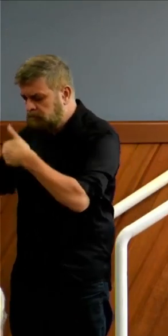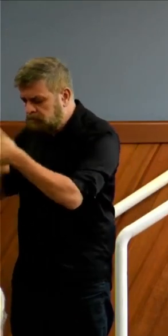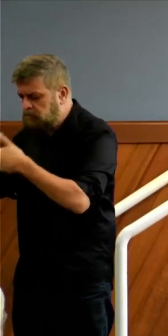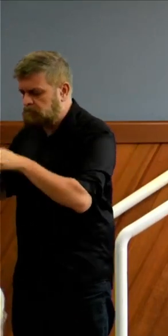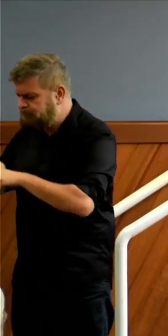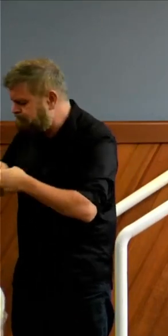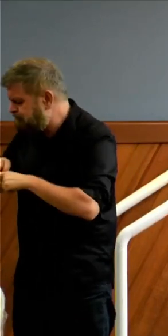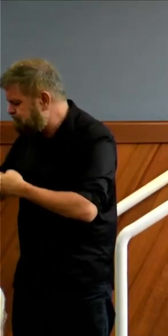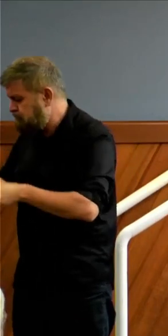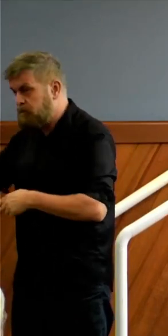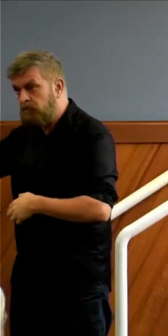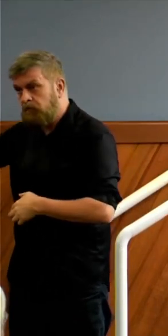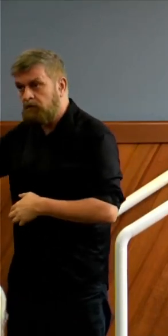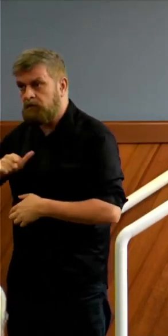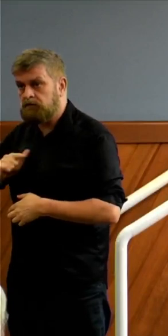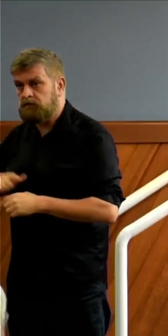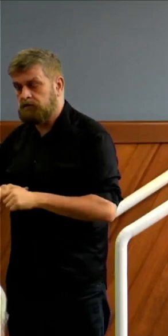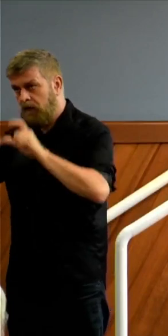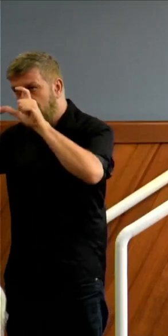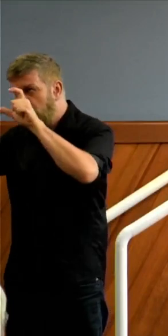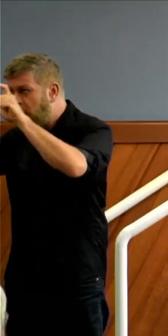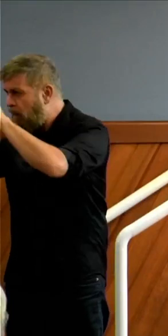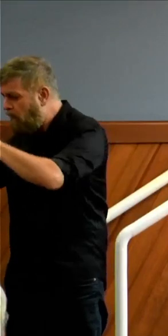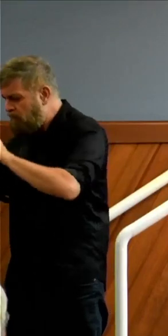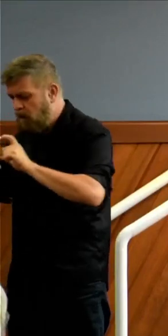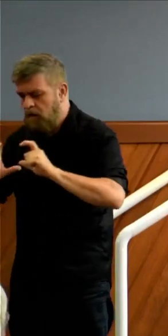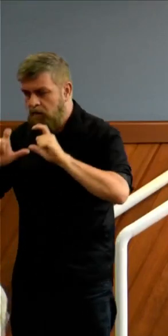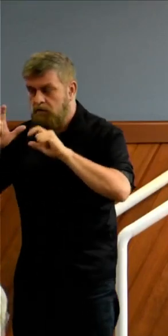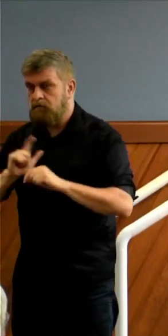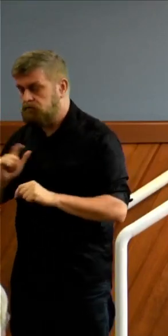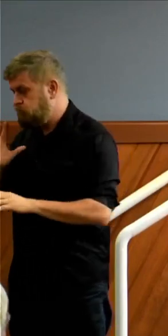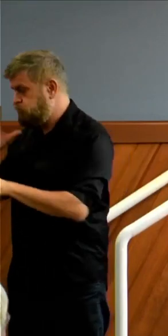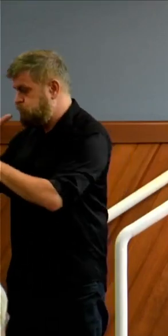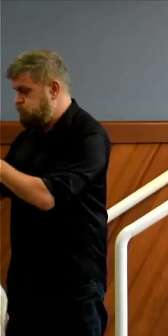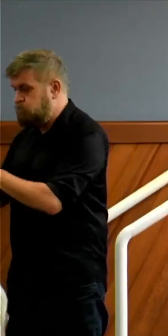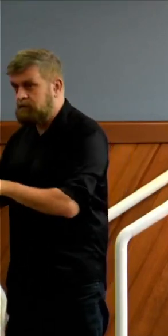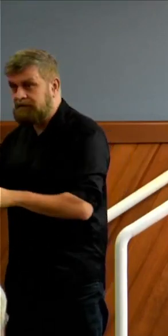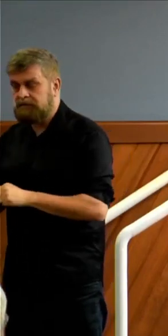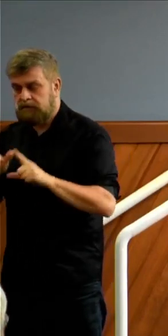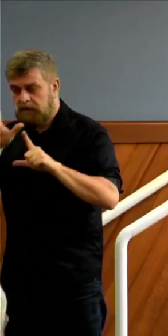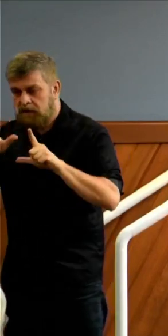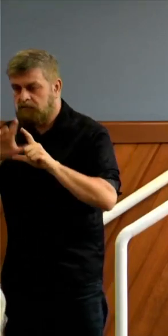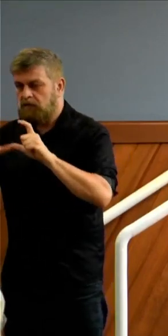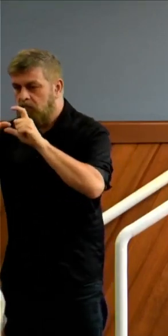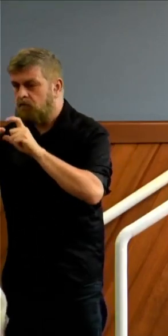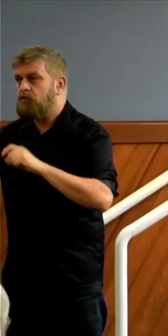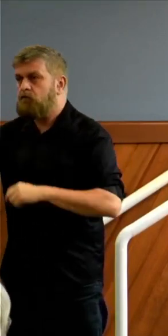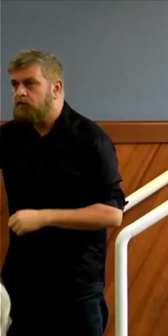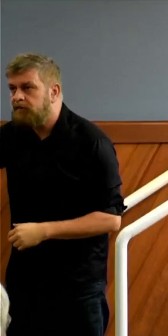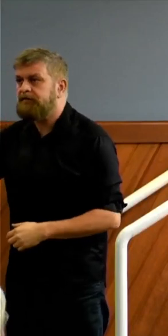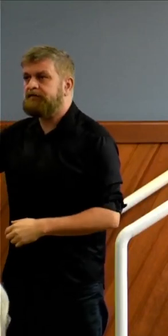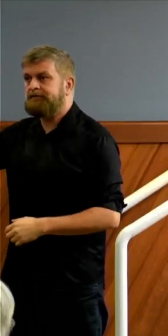recentemente, que era uma coleção de álbuns fotográficos. E esses álbuns, as fotos, elas se repetiam nos